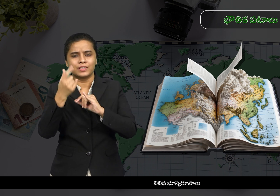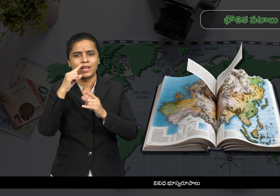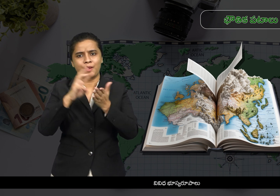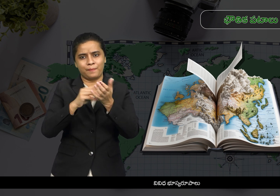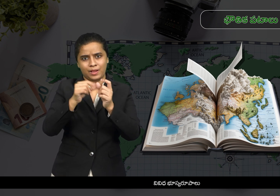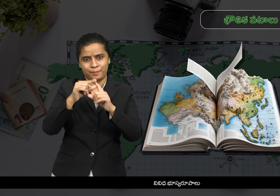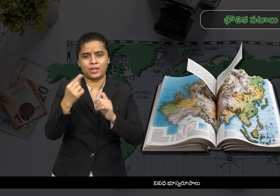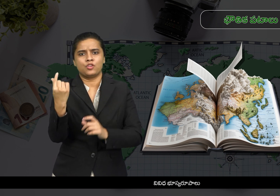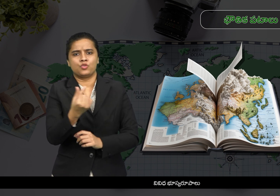వివిధ స్వరూపాలు